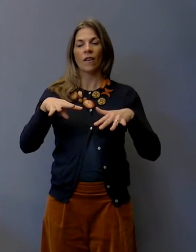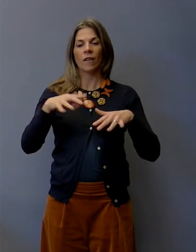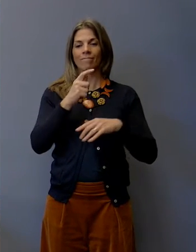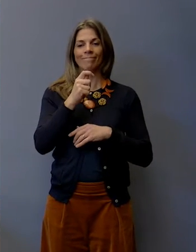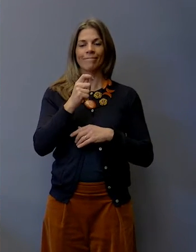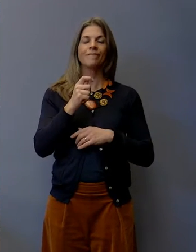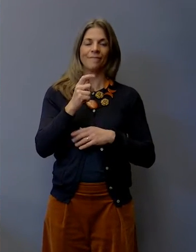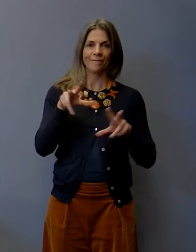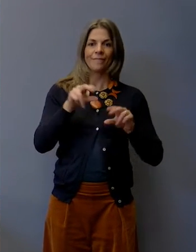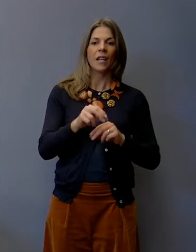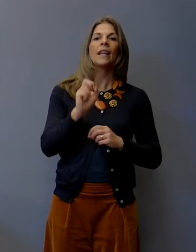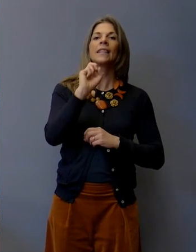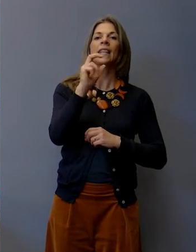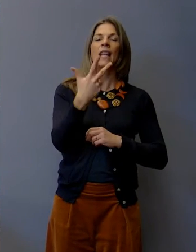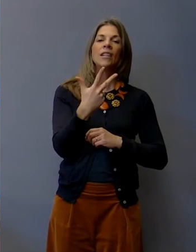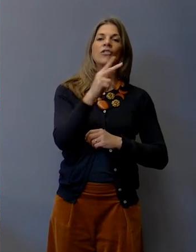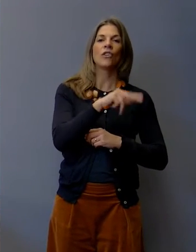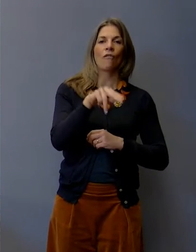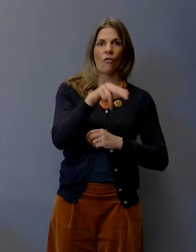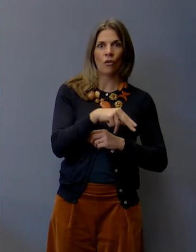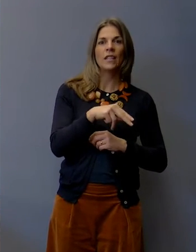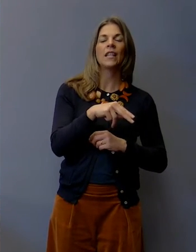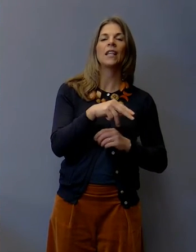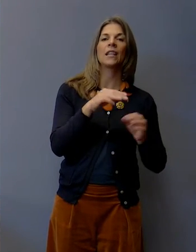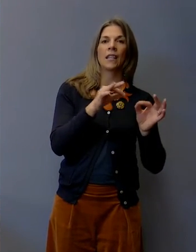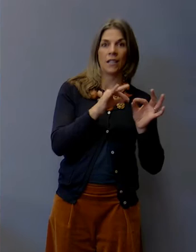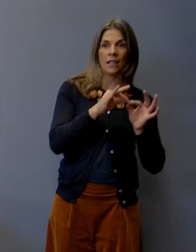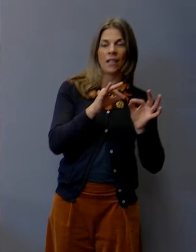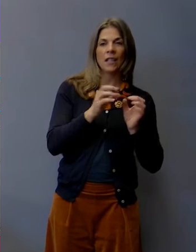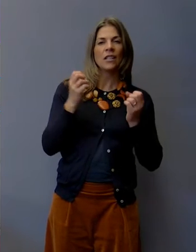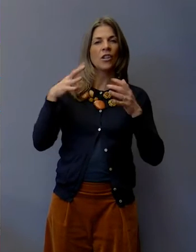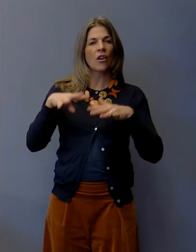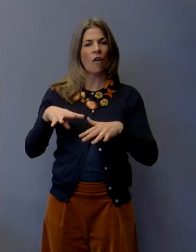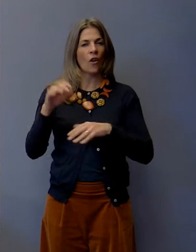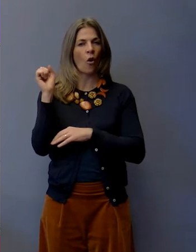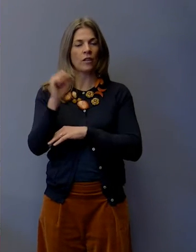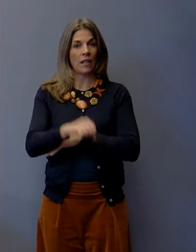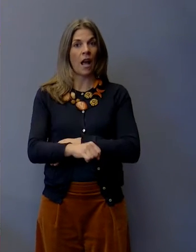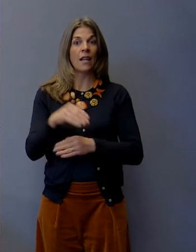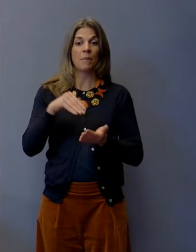13 voti favorevoli 19 contrari in presenza consigliere avvenente